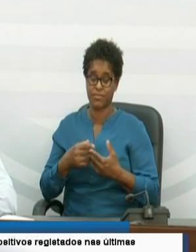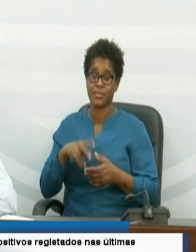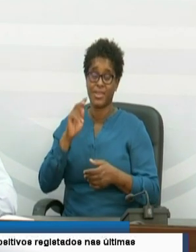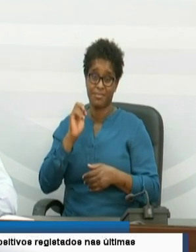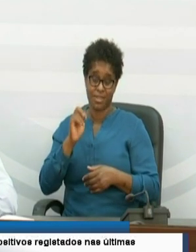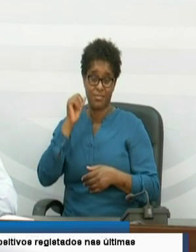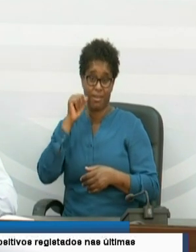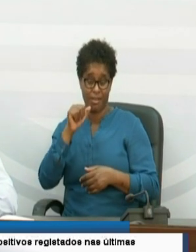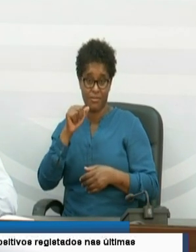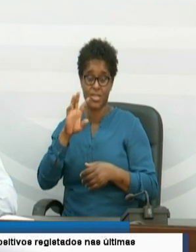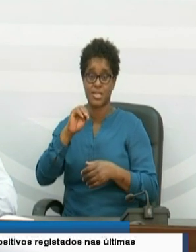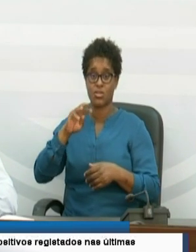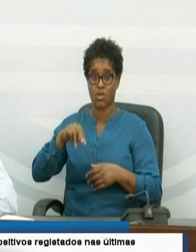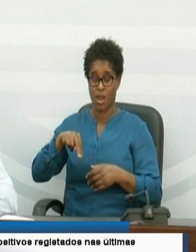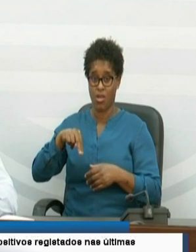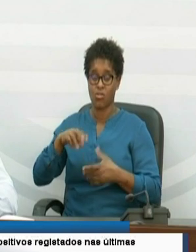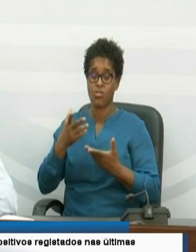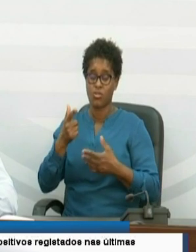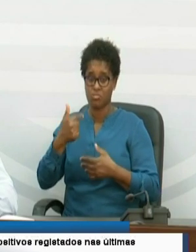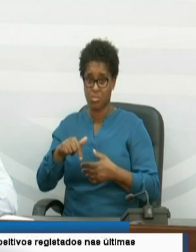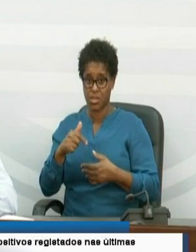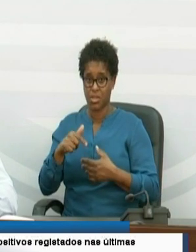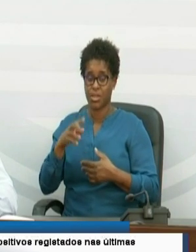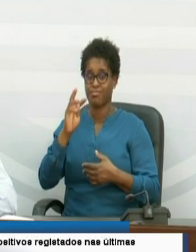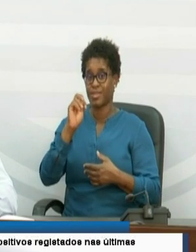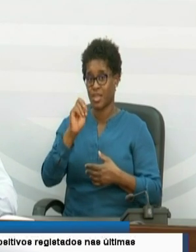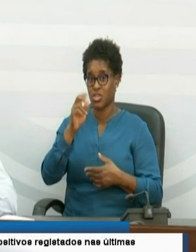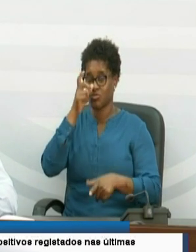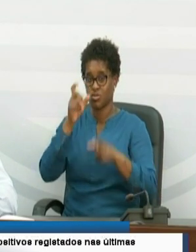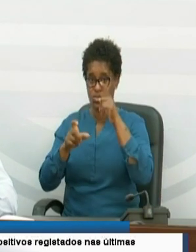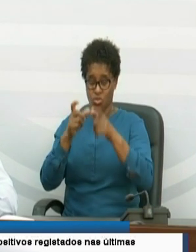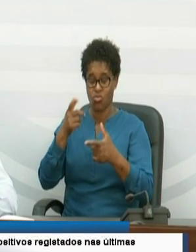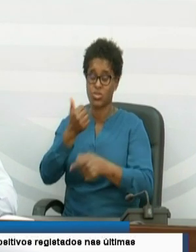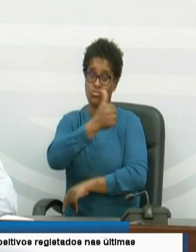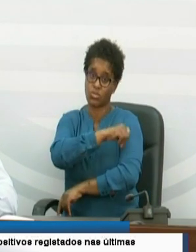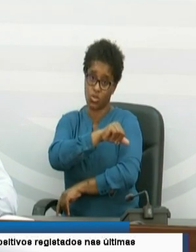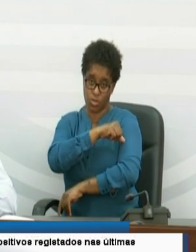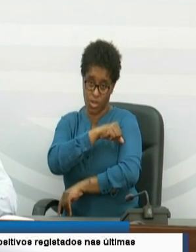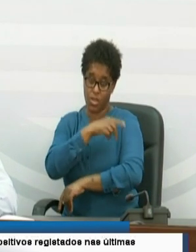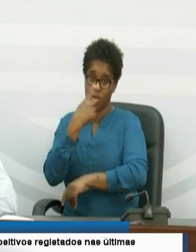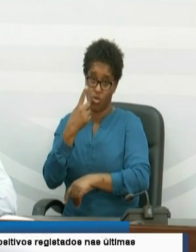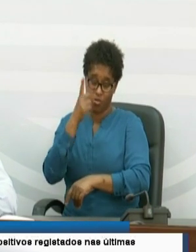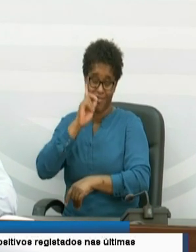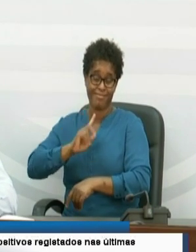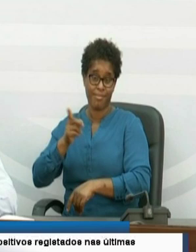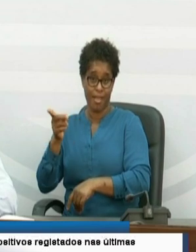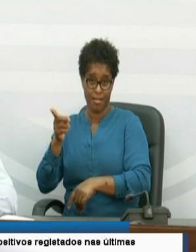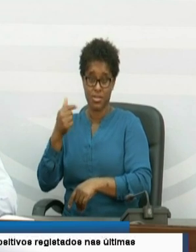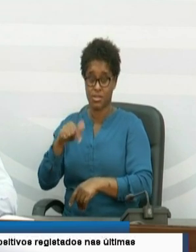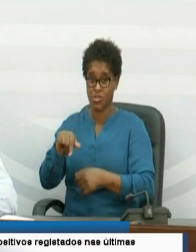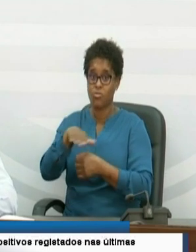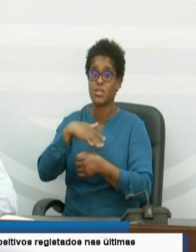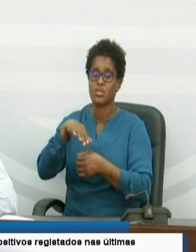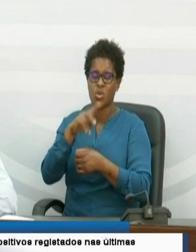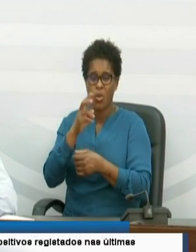E em São Nicolau, na Ribeira Brava, nós temos também 3 pessoas internadas. Uma delas está numa situação em que precisa